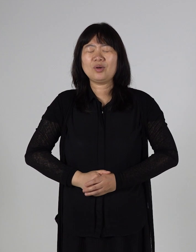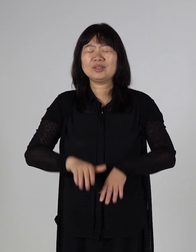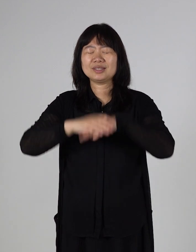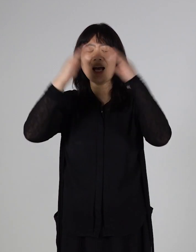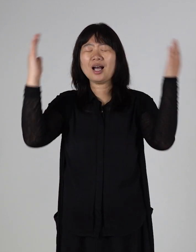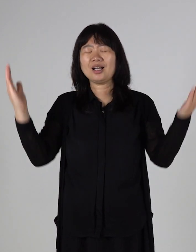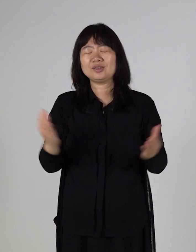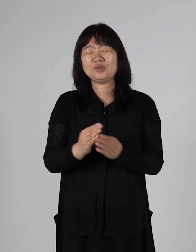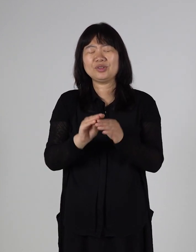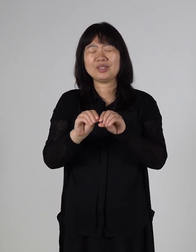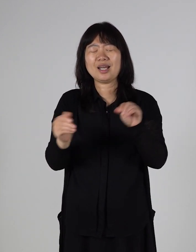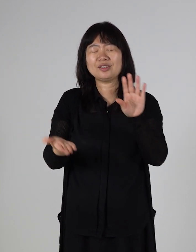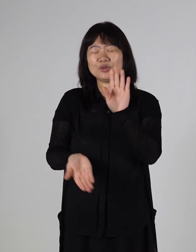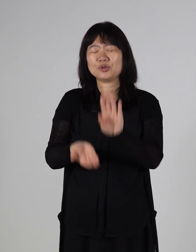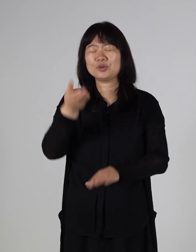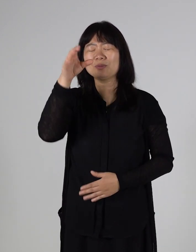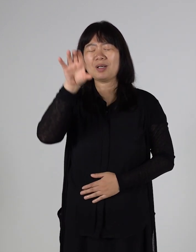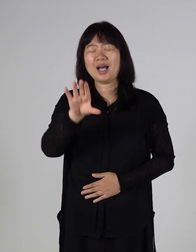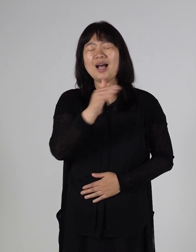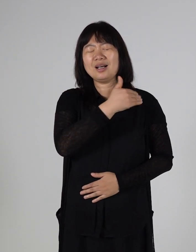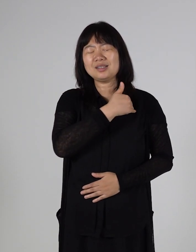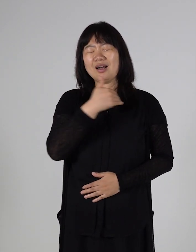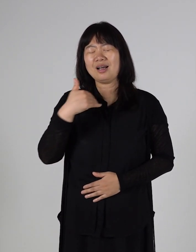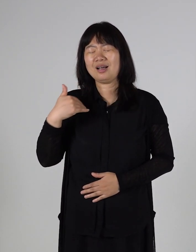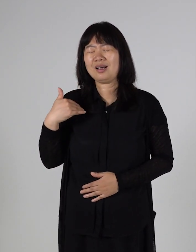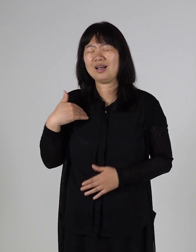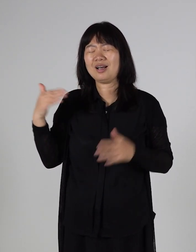온 땅 위에